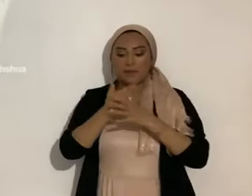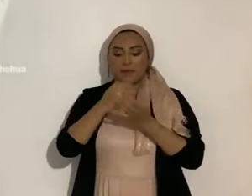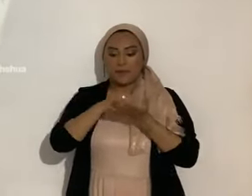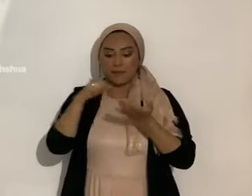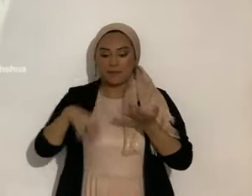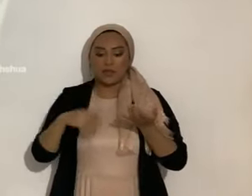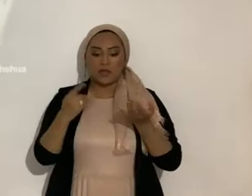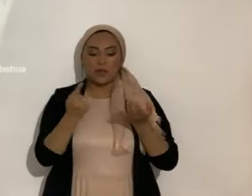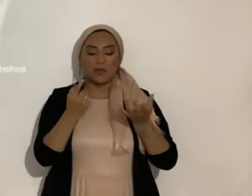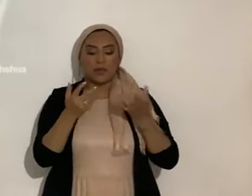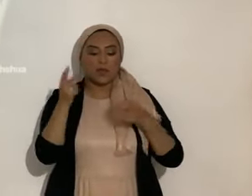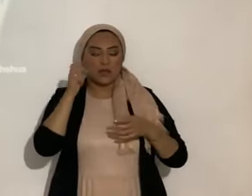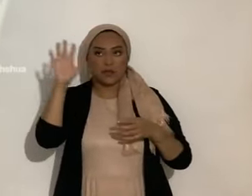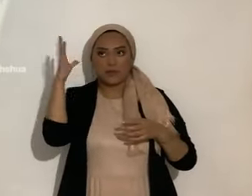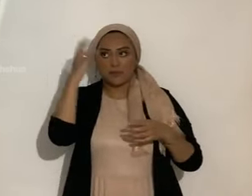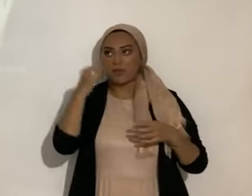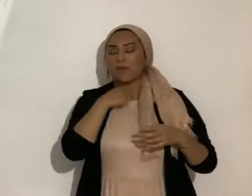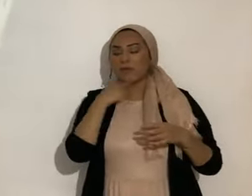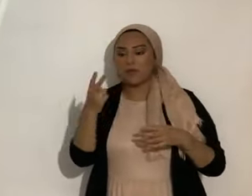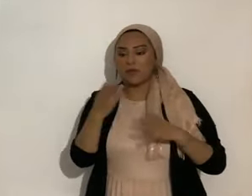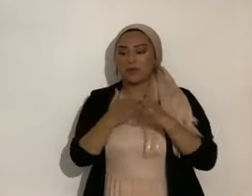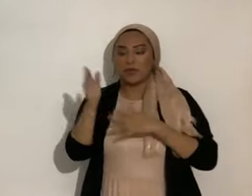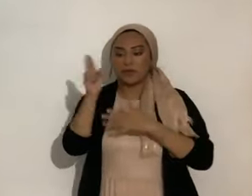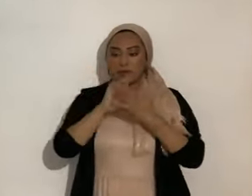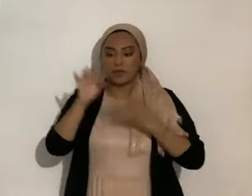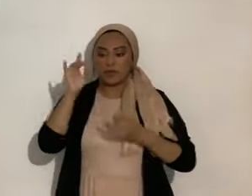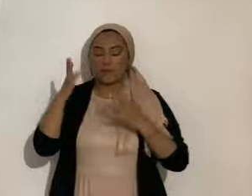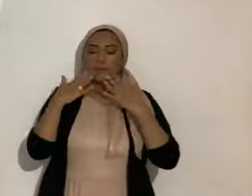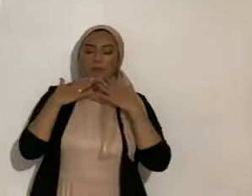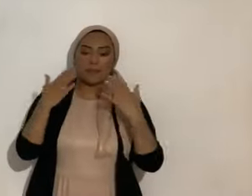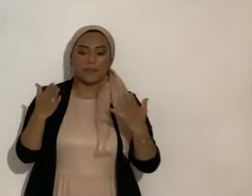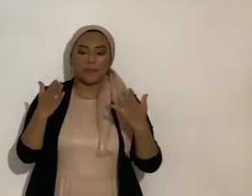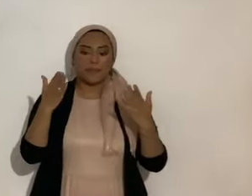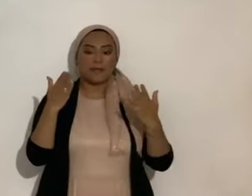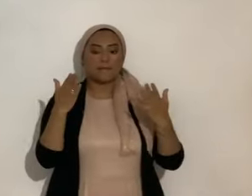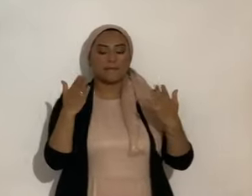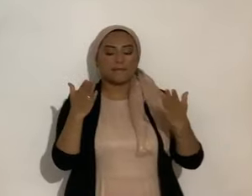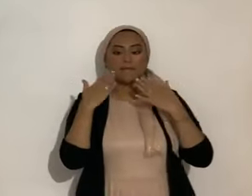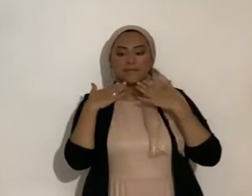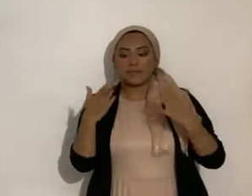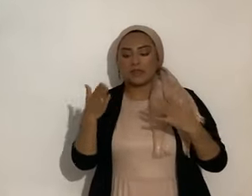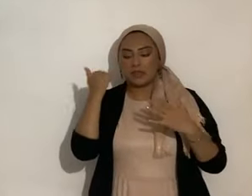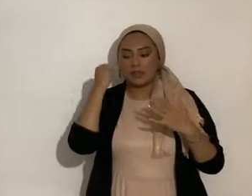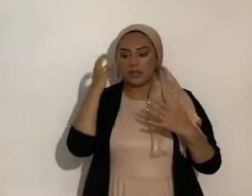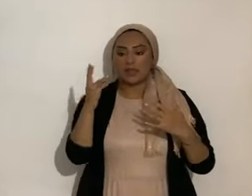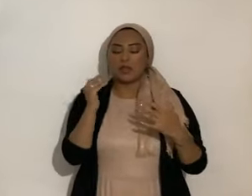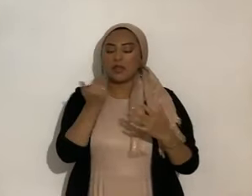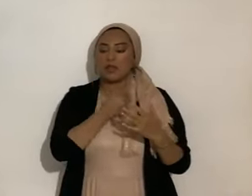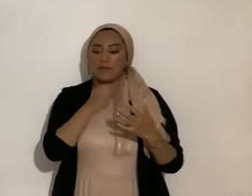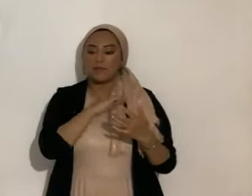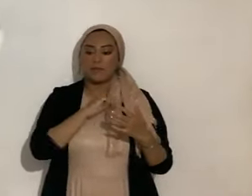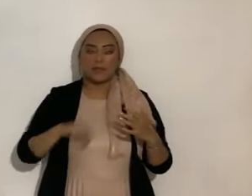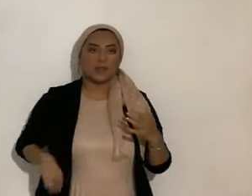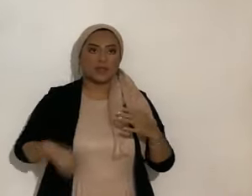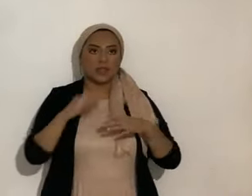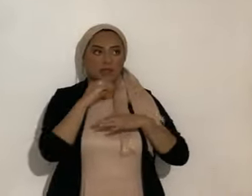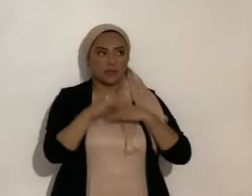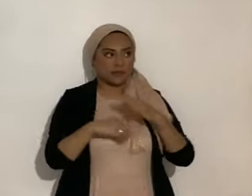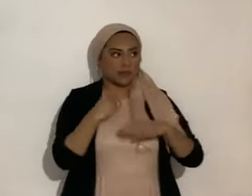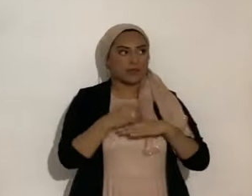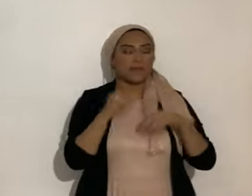oír solamente tu preciosa voz por medio de tu bendito Ruach HaKodesh. Toda Gabá Yahshua. Muchas gracias, Yahshua, nuestro Mesías. Omen,